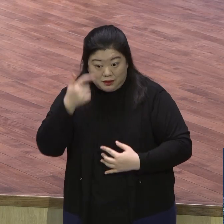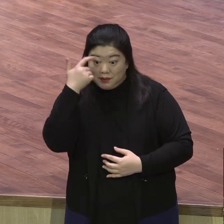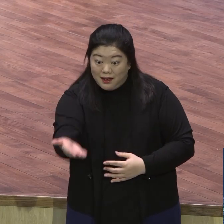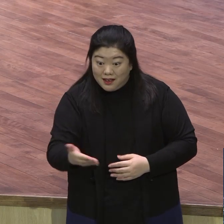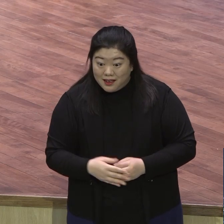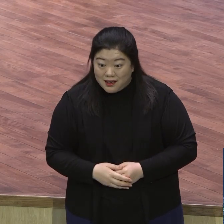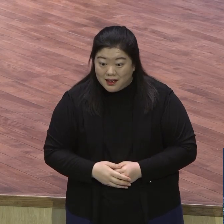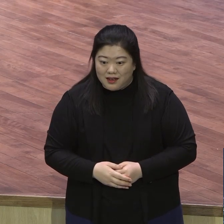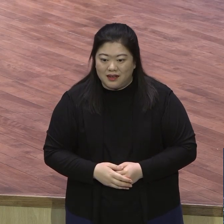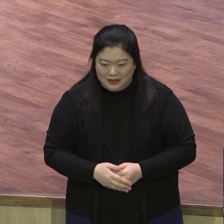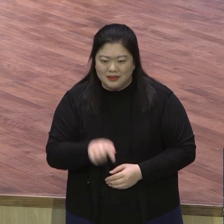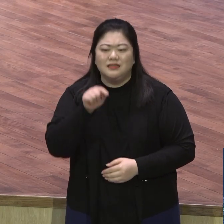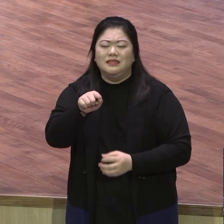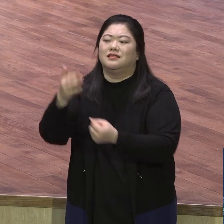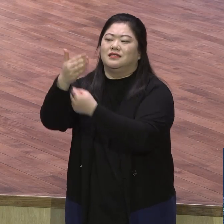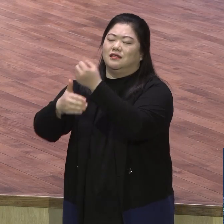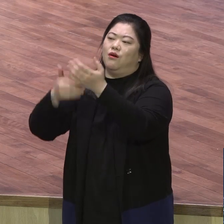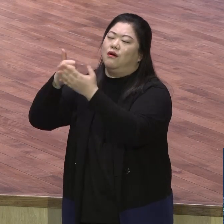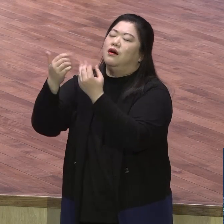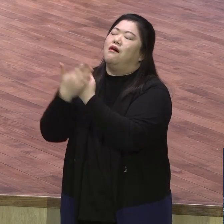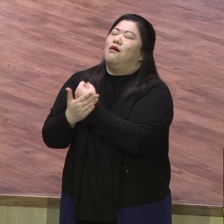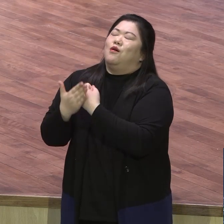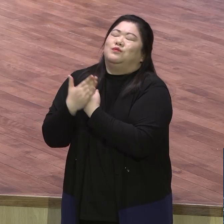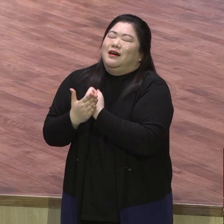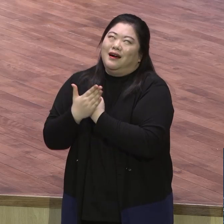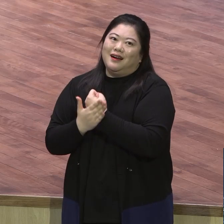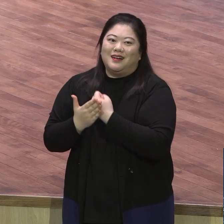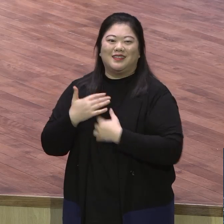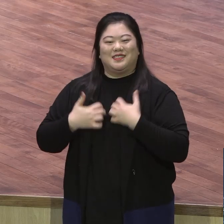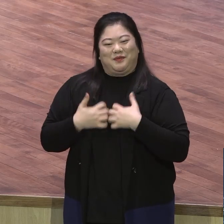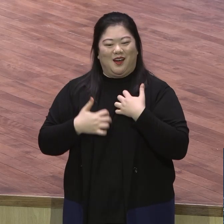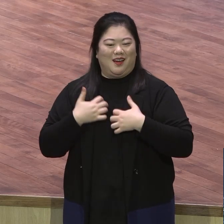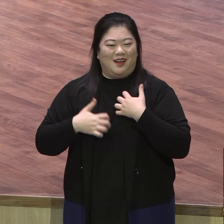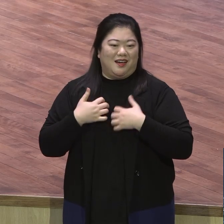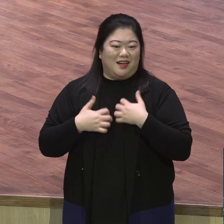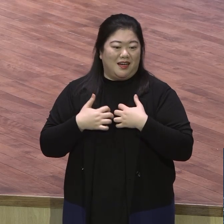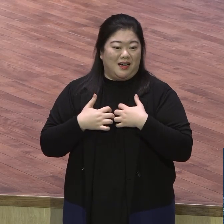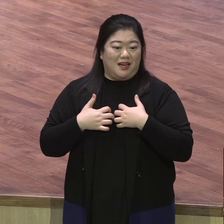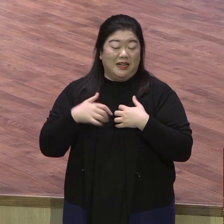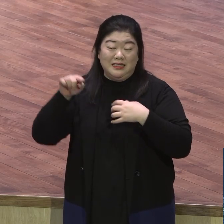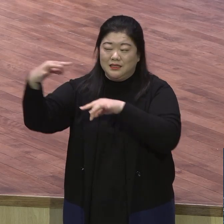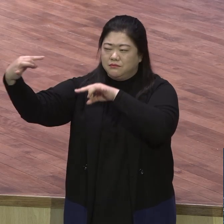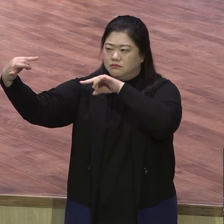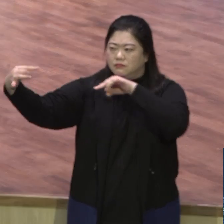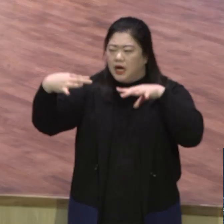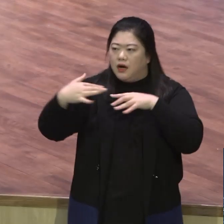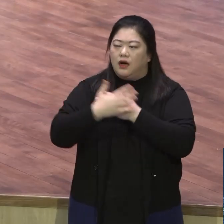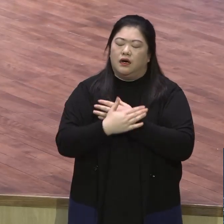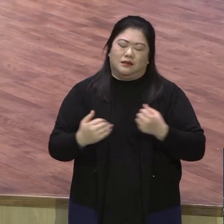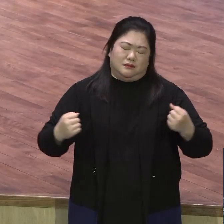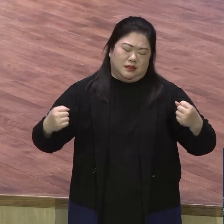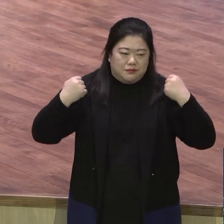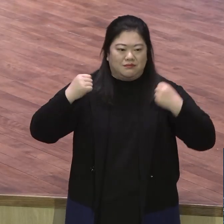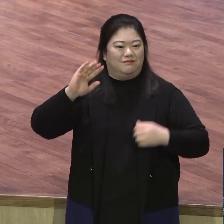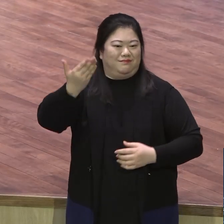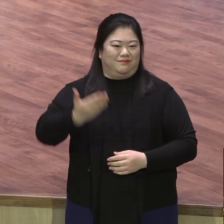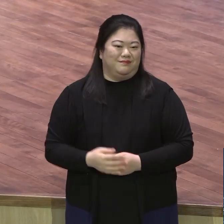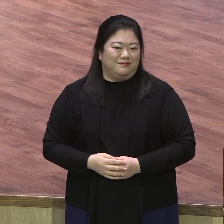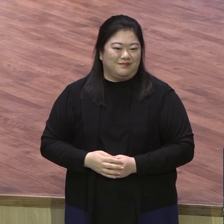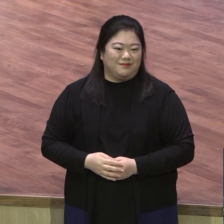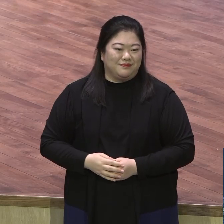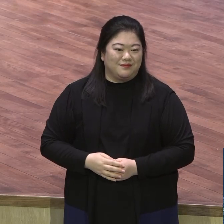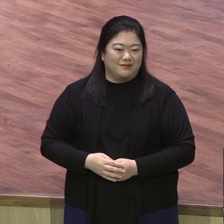기뻐하는 여호와로 인하여 기뻐하는 그것이 내 영혼의 큰 힘이라 예배를